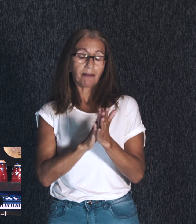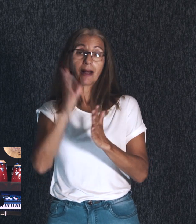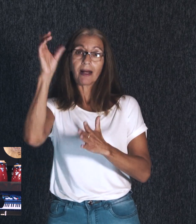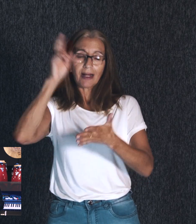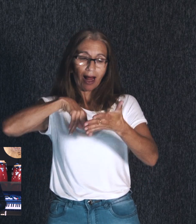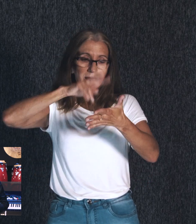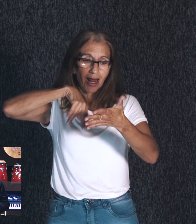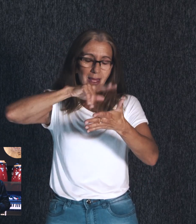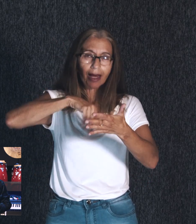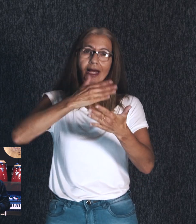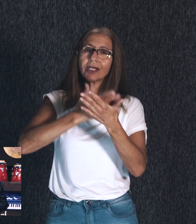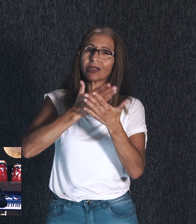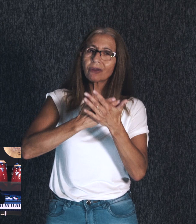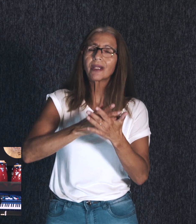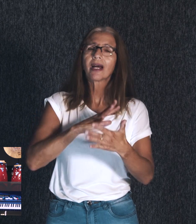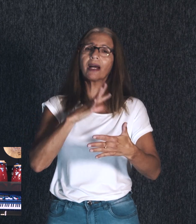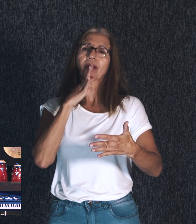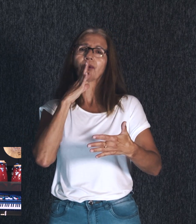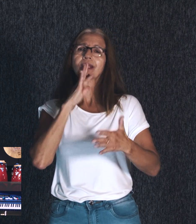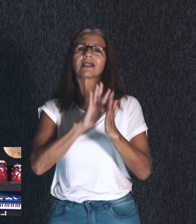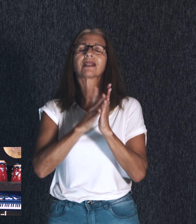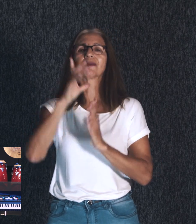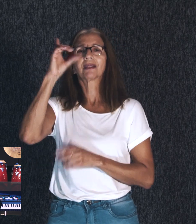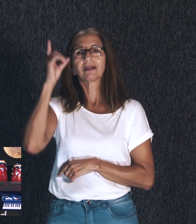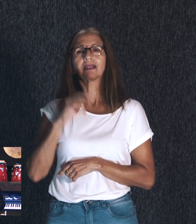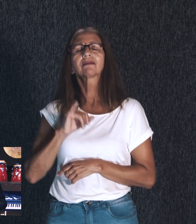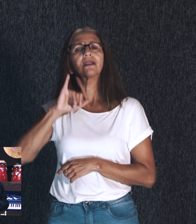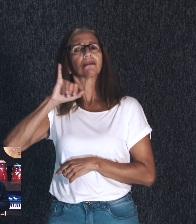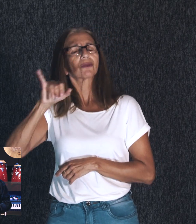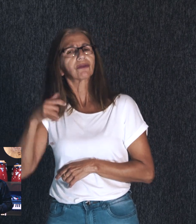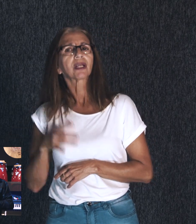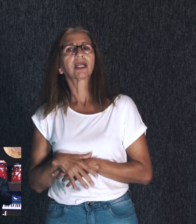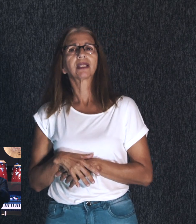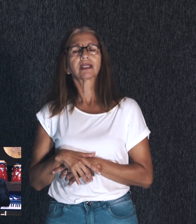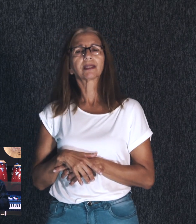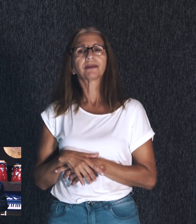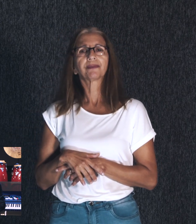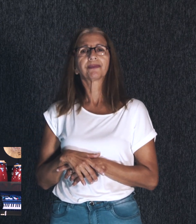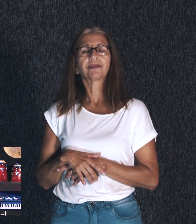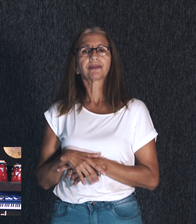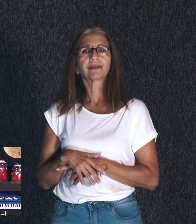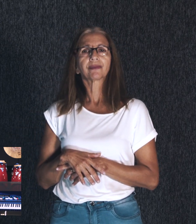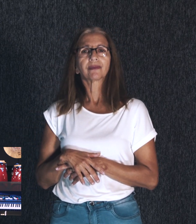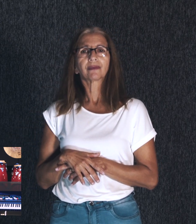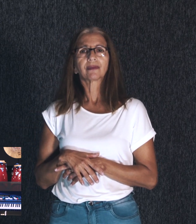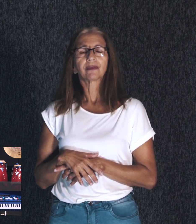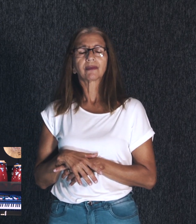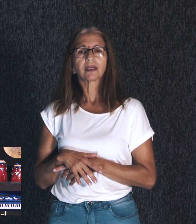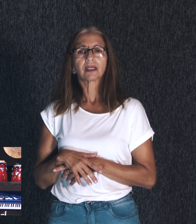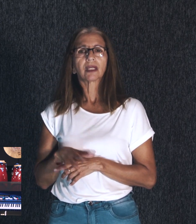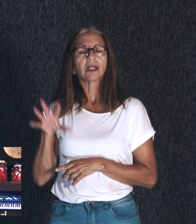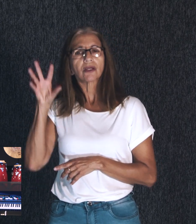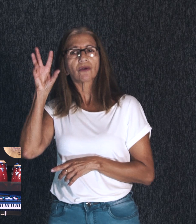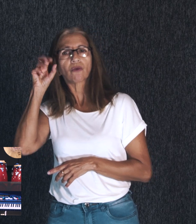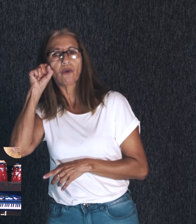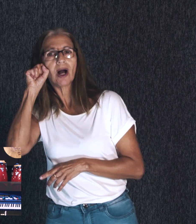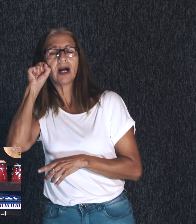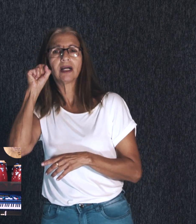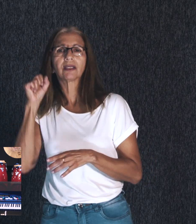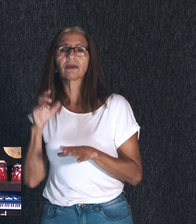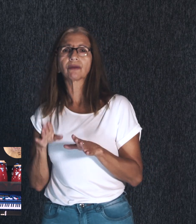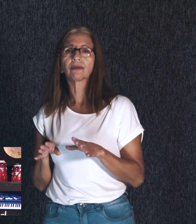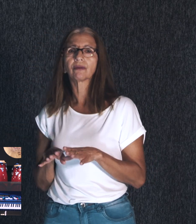você se sentar, entre no seu quarto, feche a porta, dobre os seus joelhos com a palavra, medite